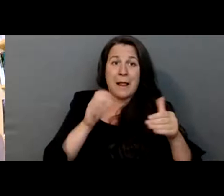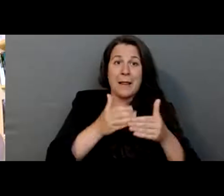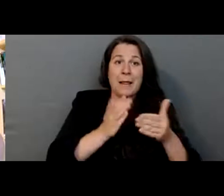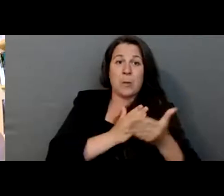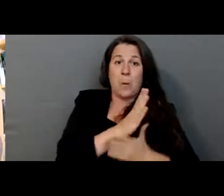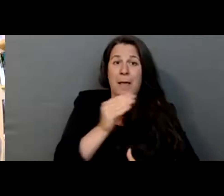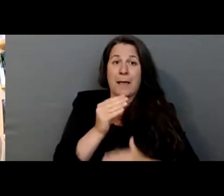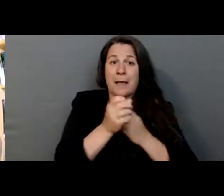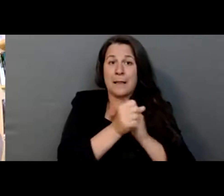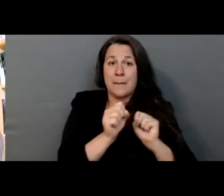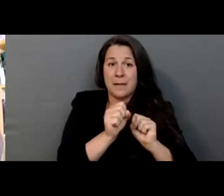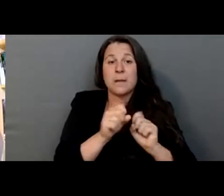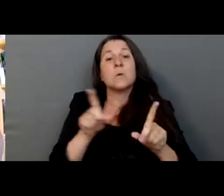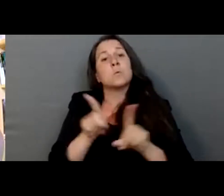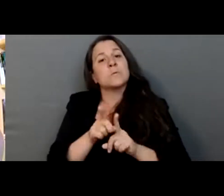cet après-midi.